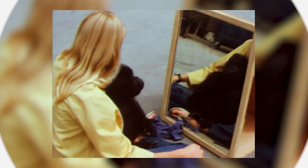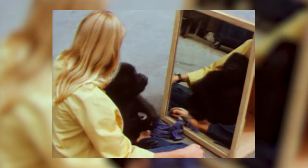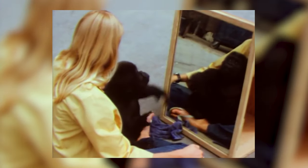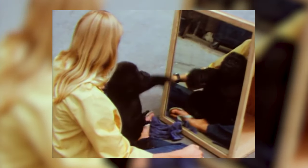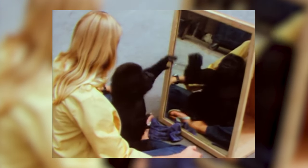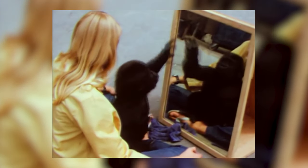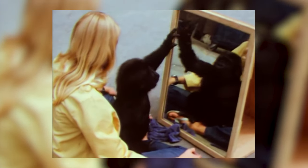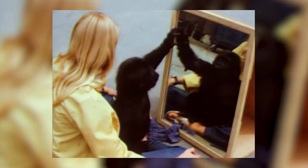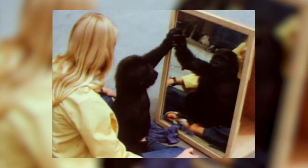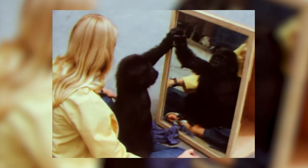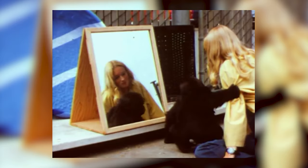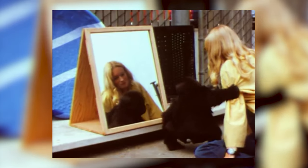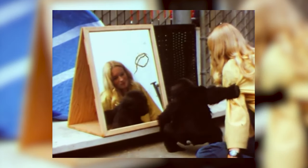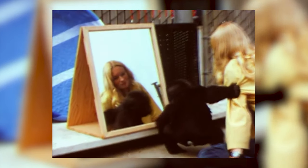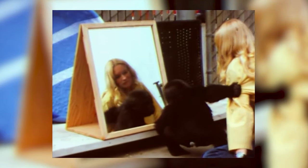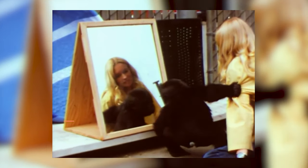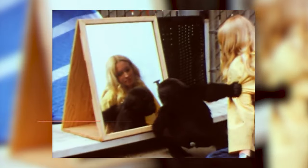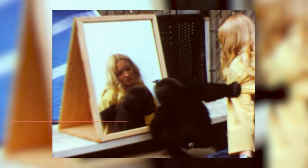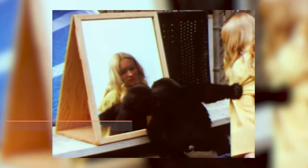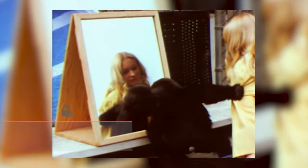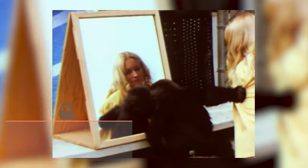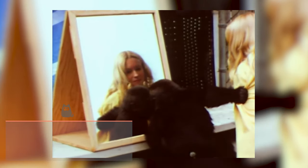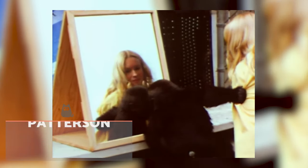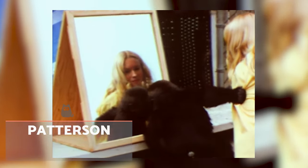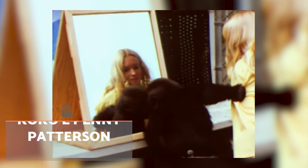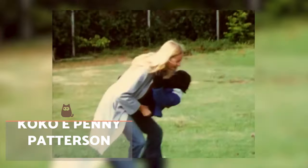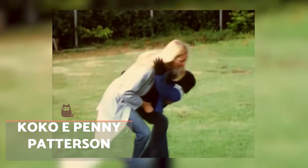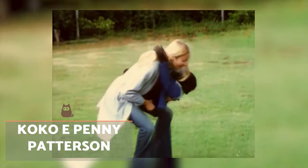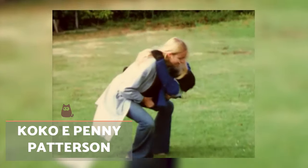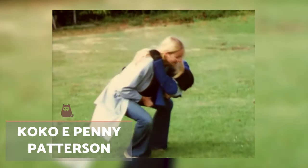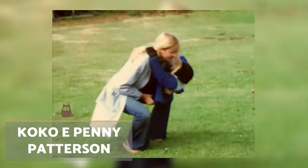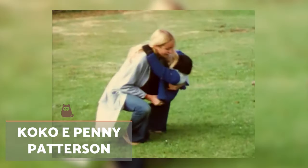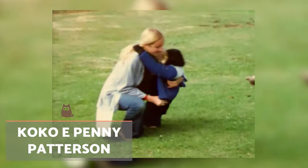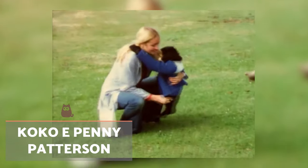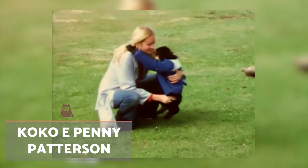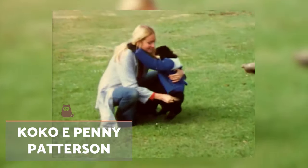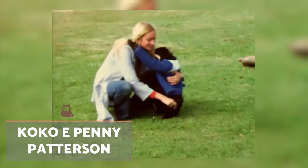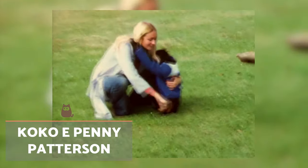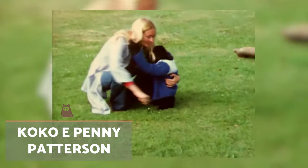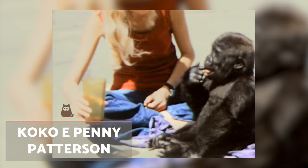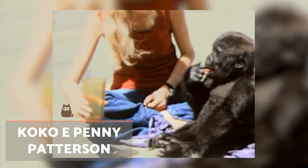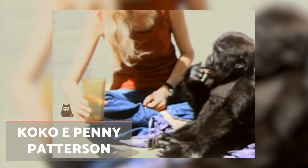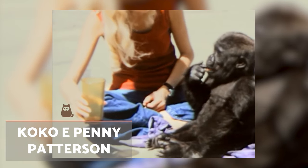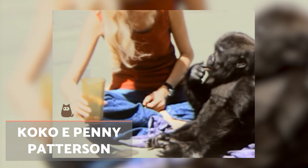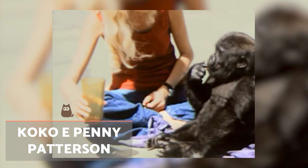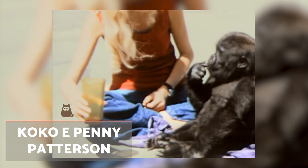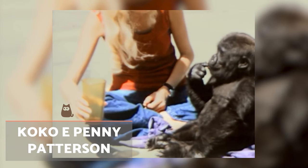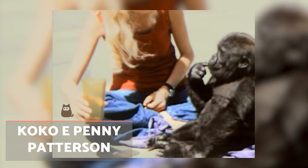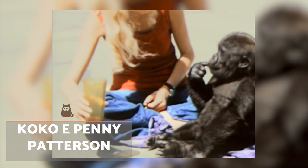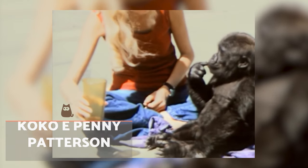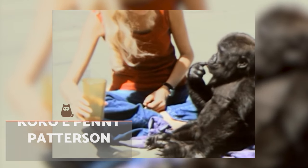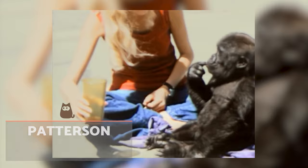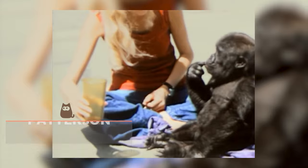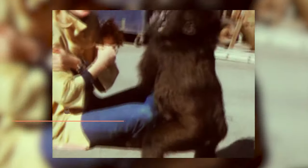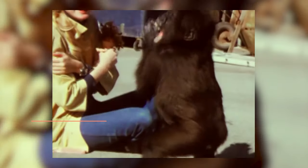Coco è nata il 4 luglio 1971 nello zoo di San Francisco. Coco era il cinquantesimo gorilla nato in cattività e